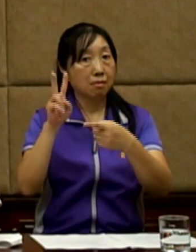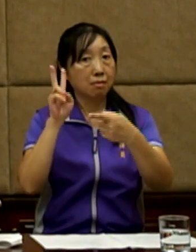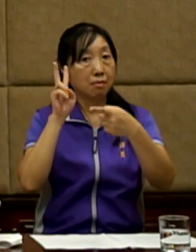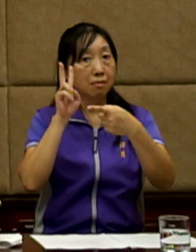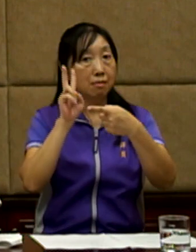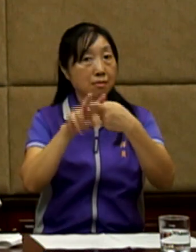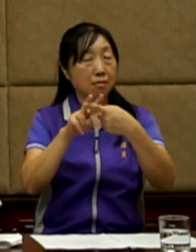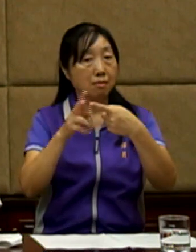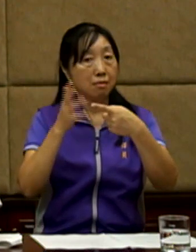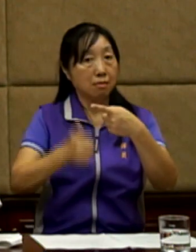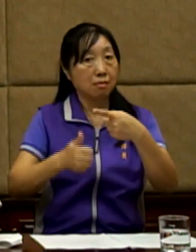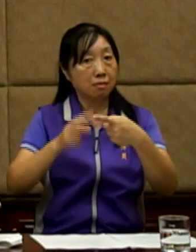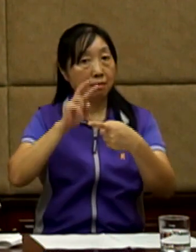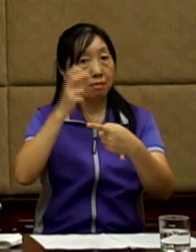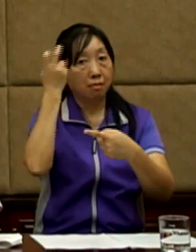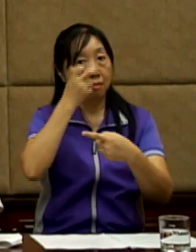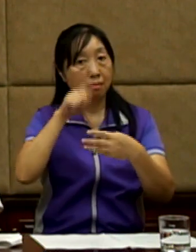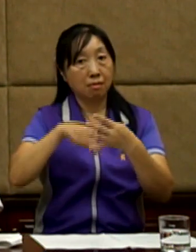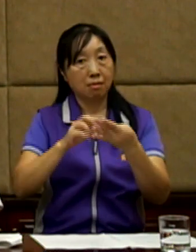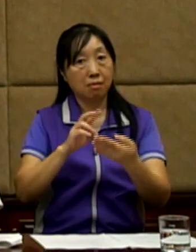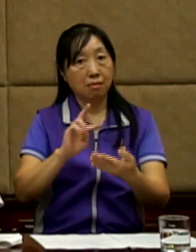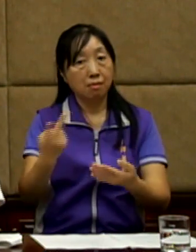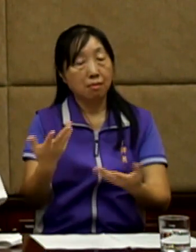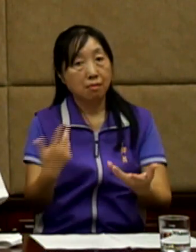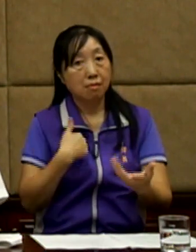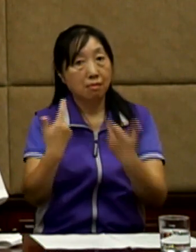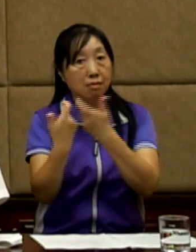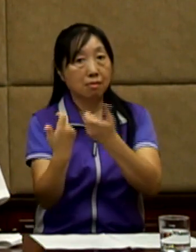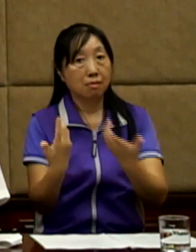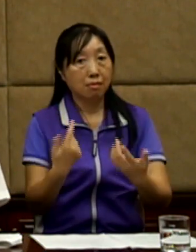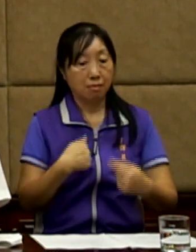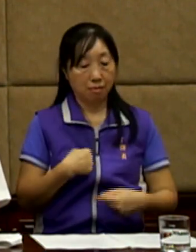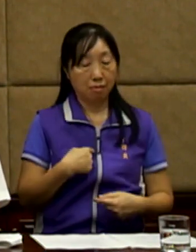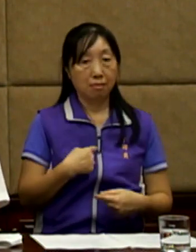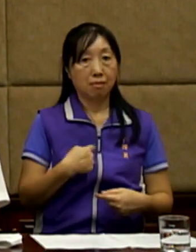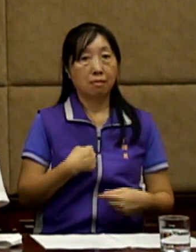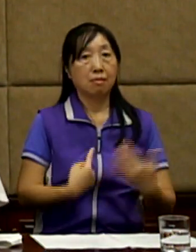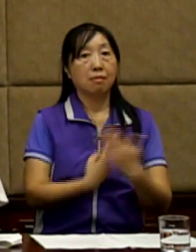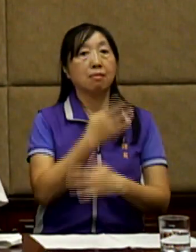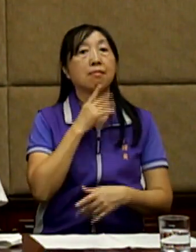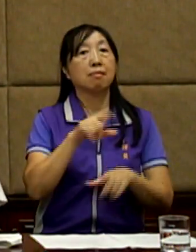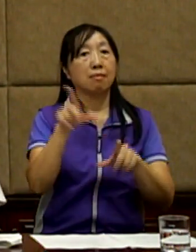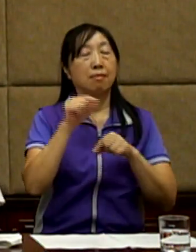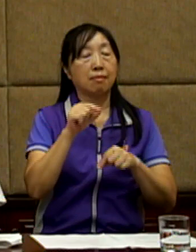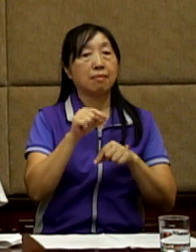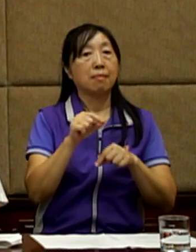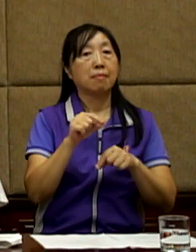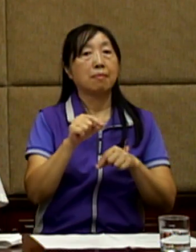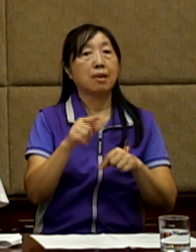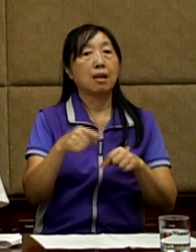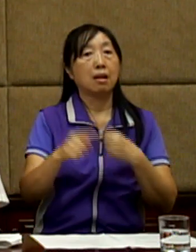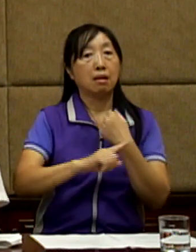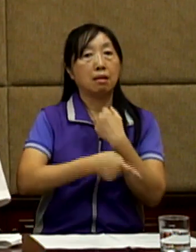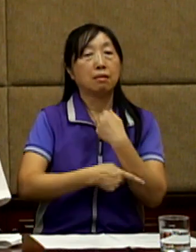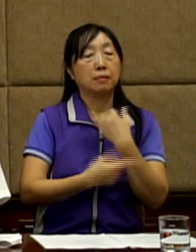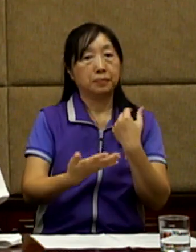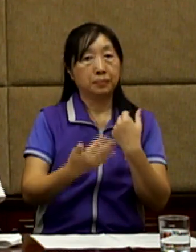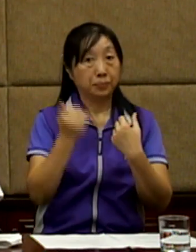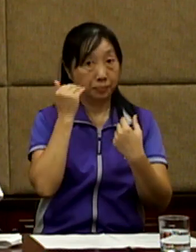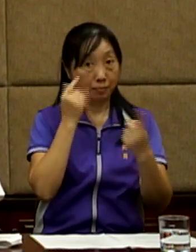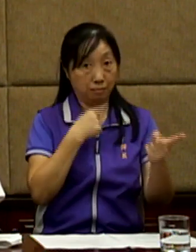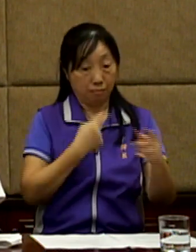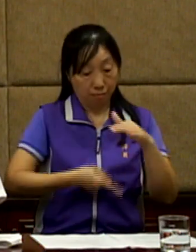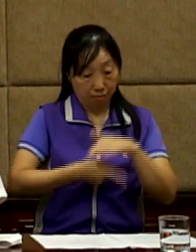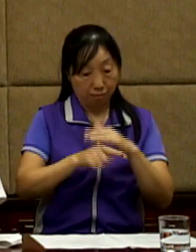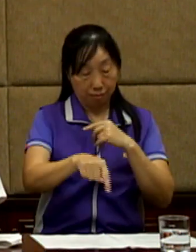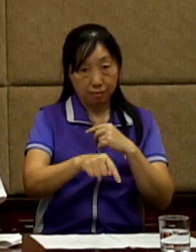是怎么样？ 因为我想说 ，NCC 是基于职权，就是按照广电三法赋予的职权，就是说他假使有违反